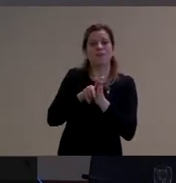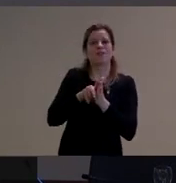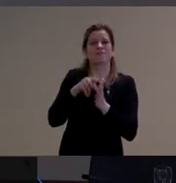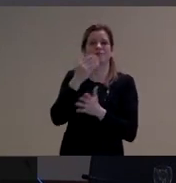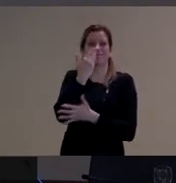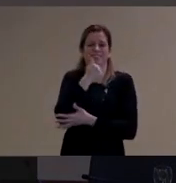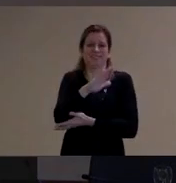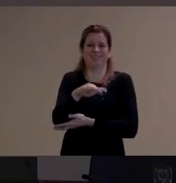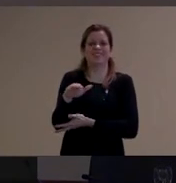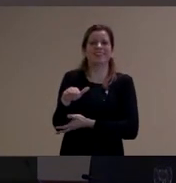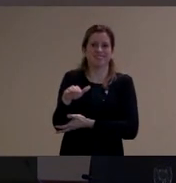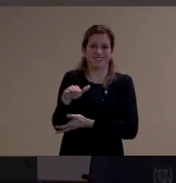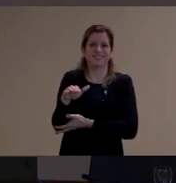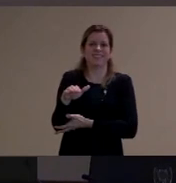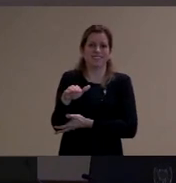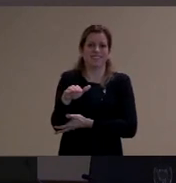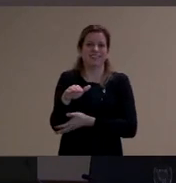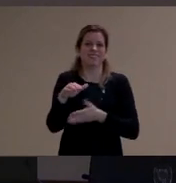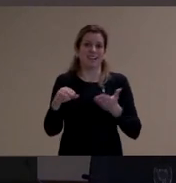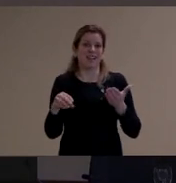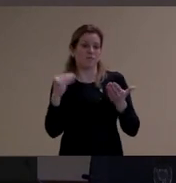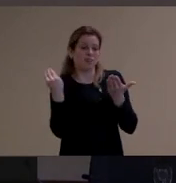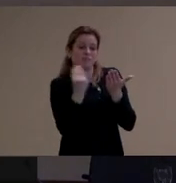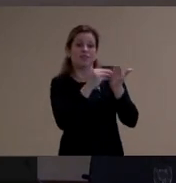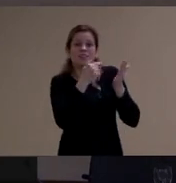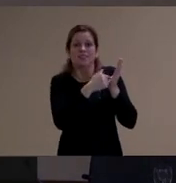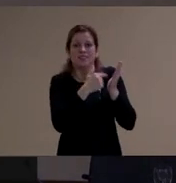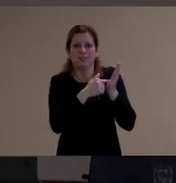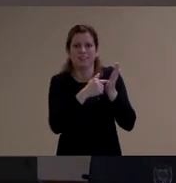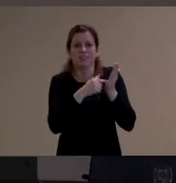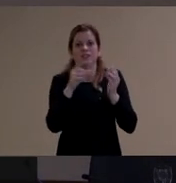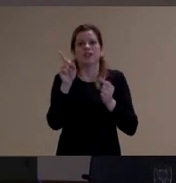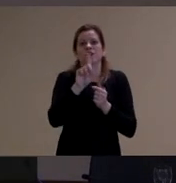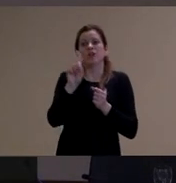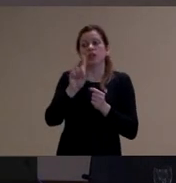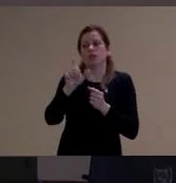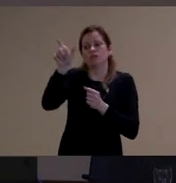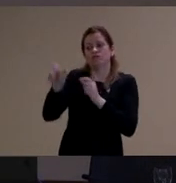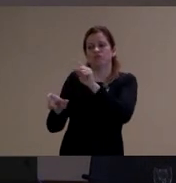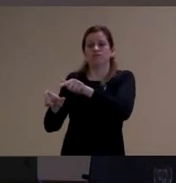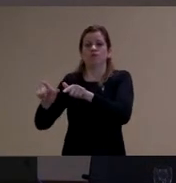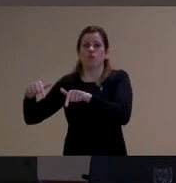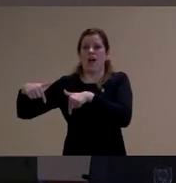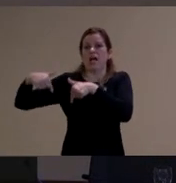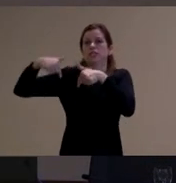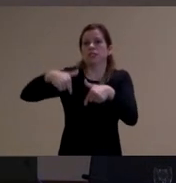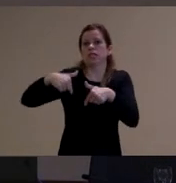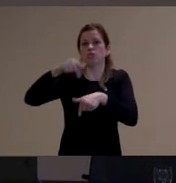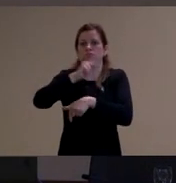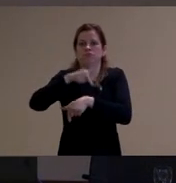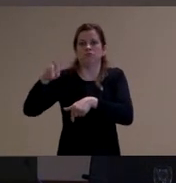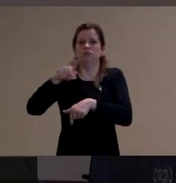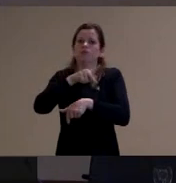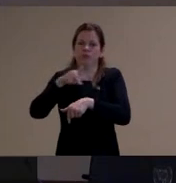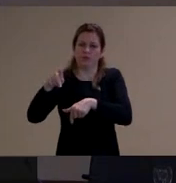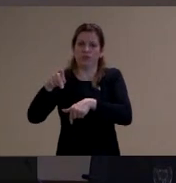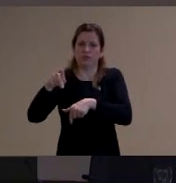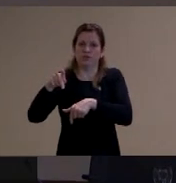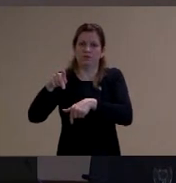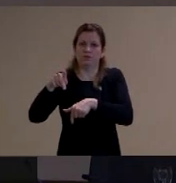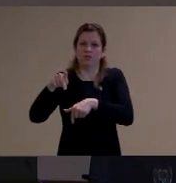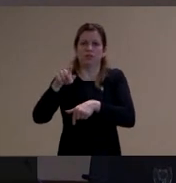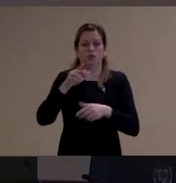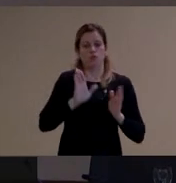a redação e não nas indicações né para ação docente né os objetivos